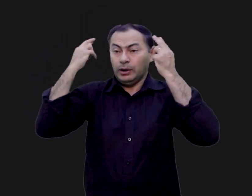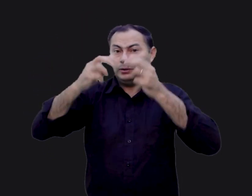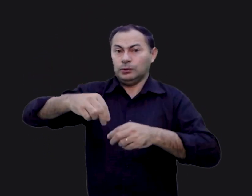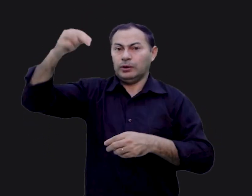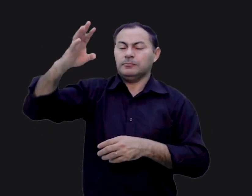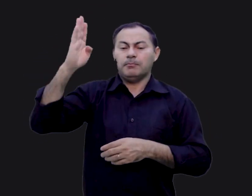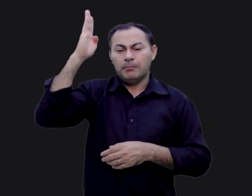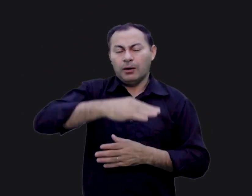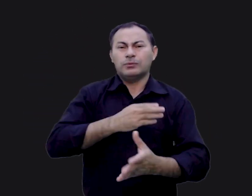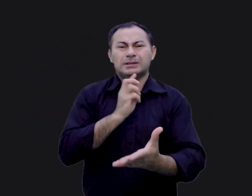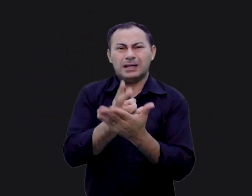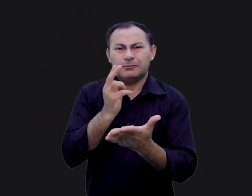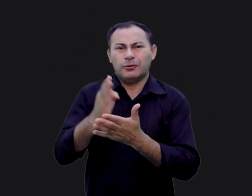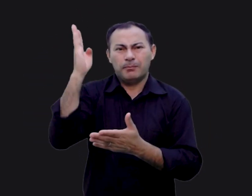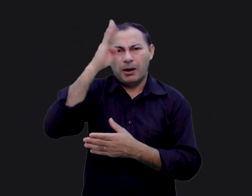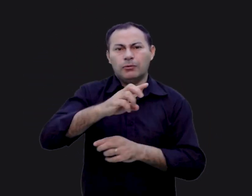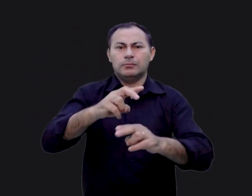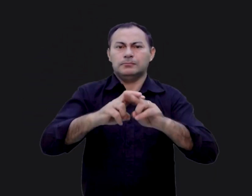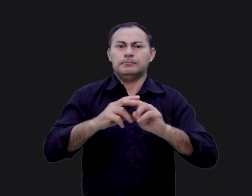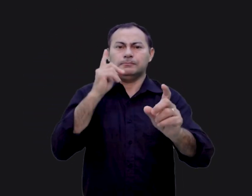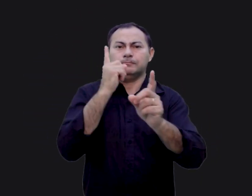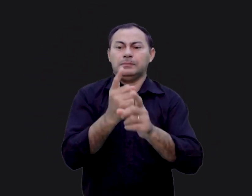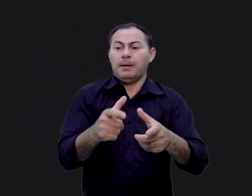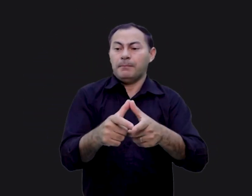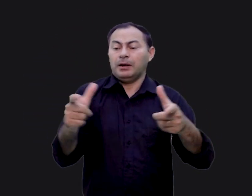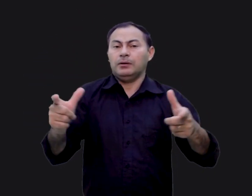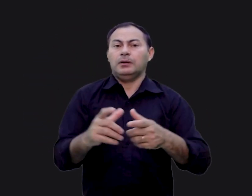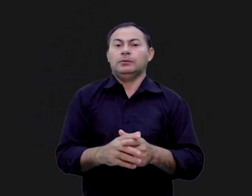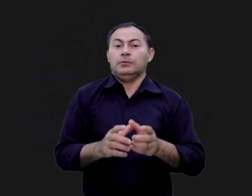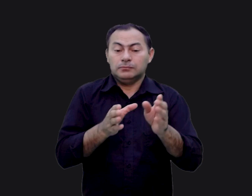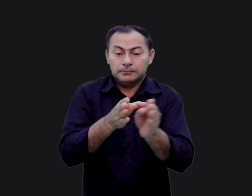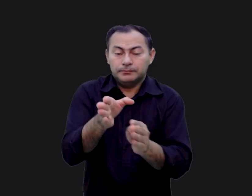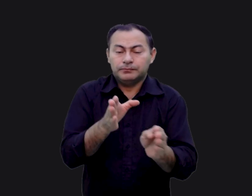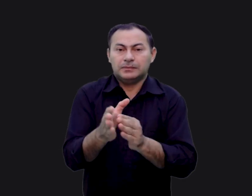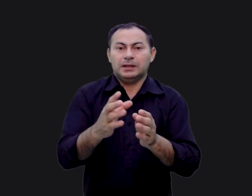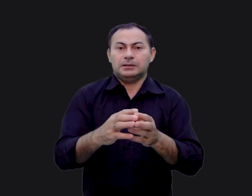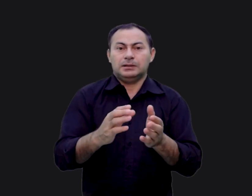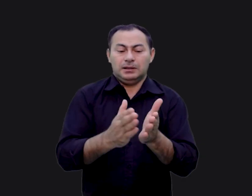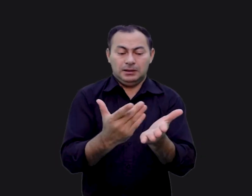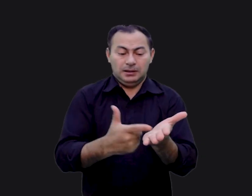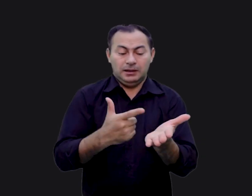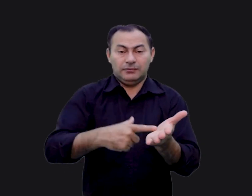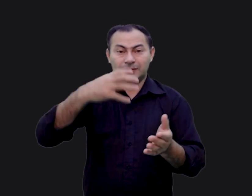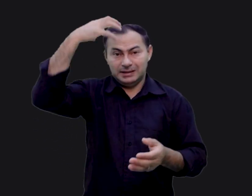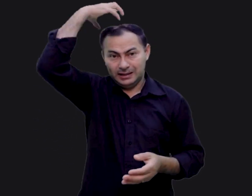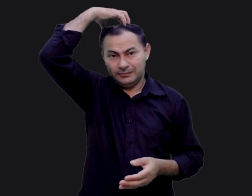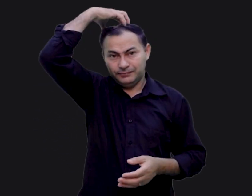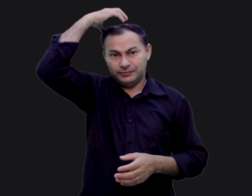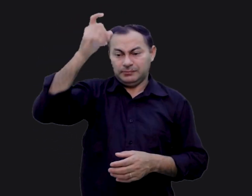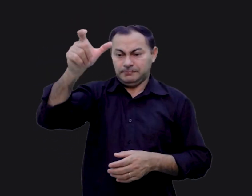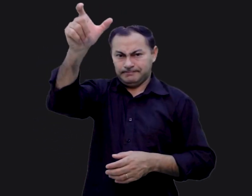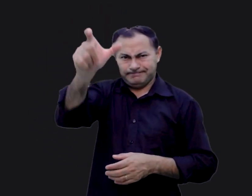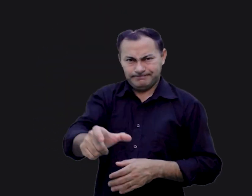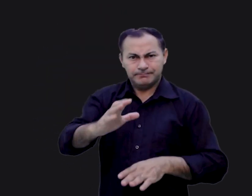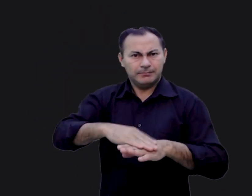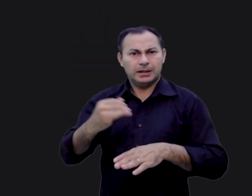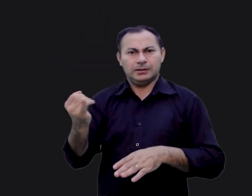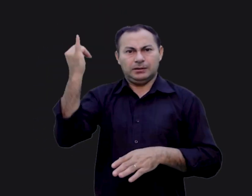foram maus o tempo todo. Por isso encontramos a maioria dos alertas nesses reis. O personagem mais